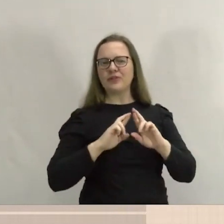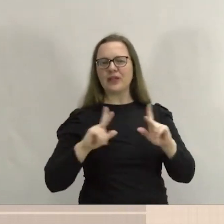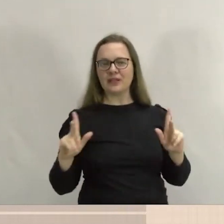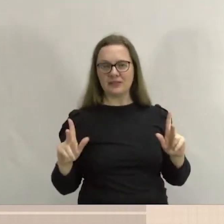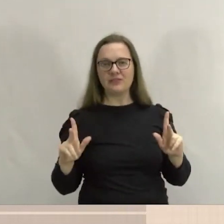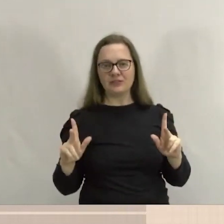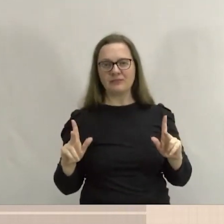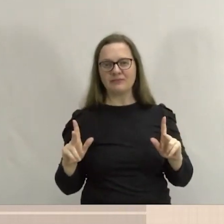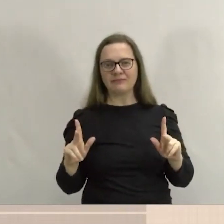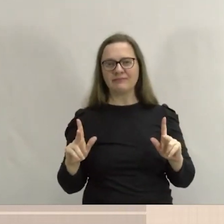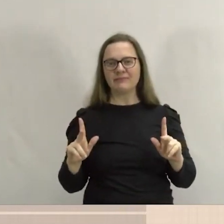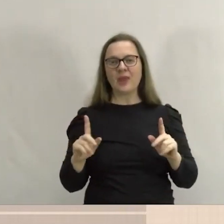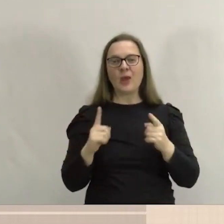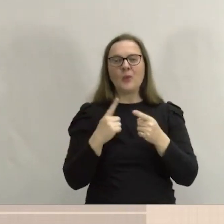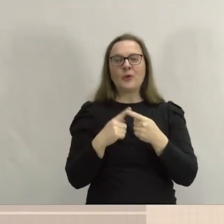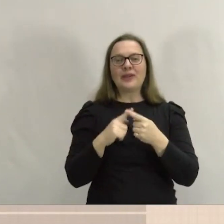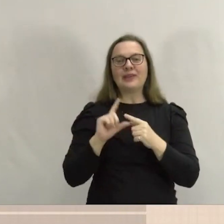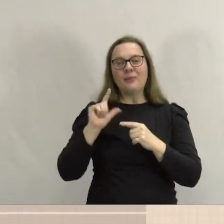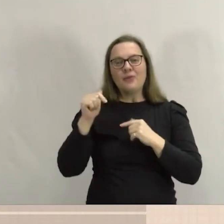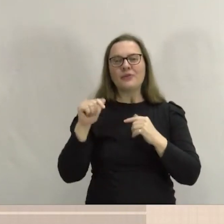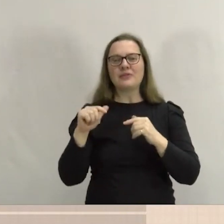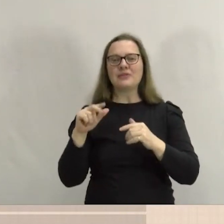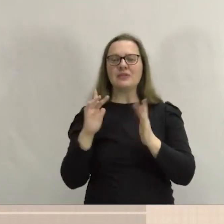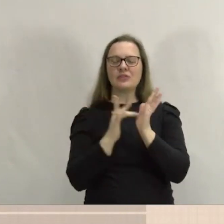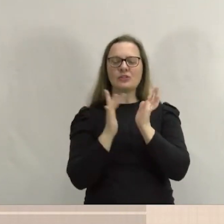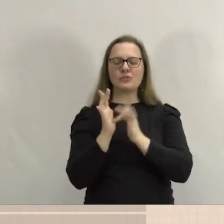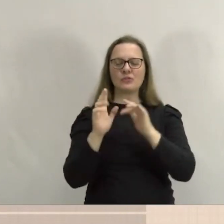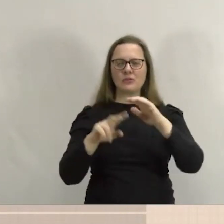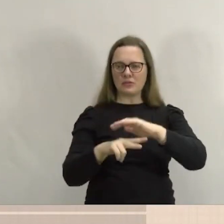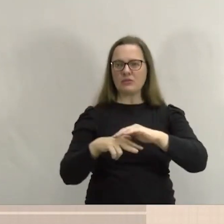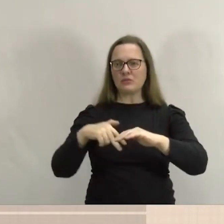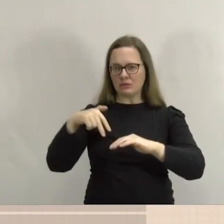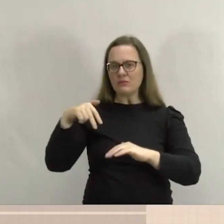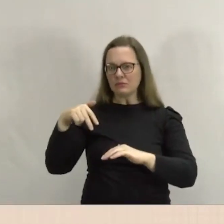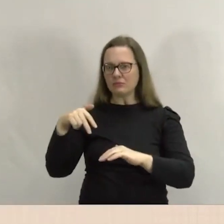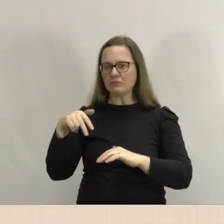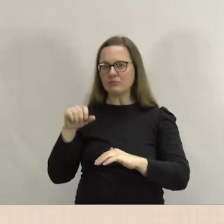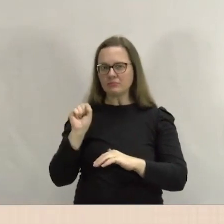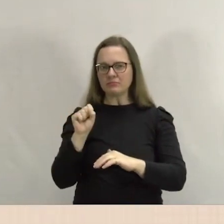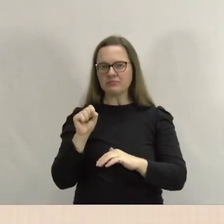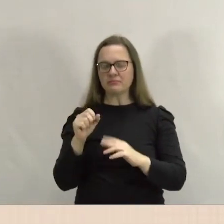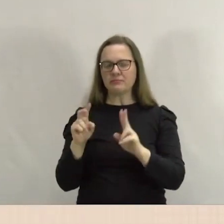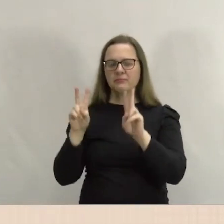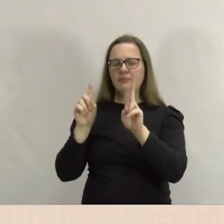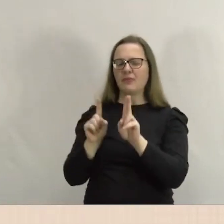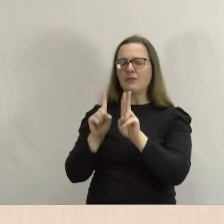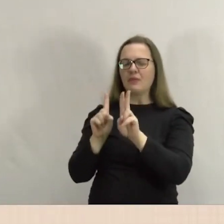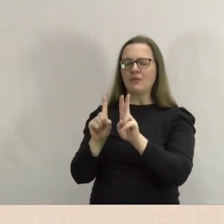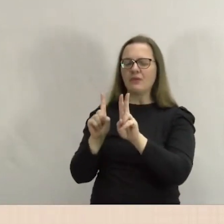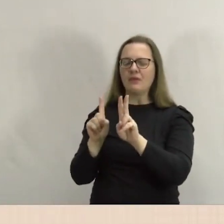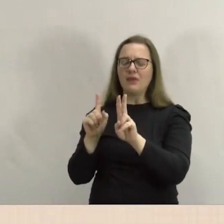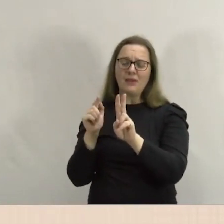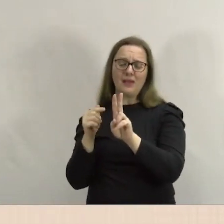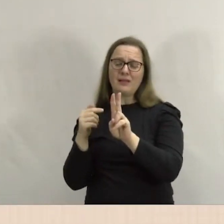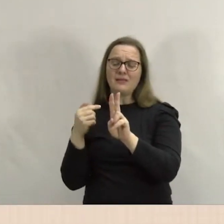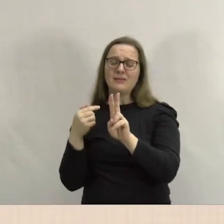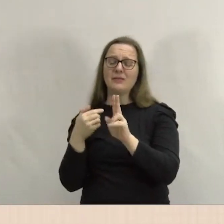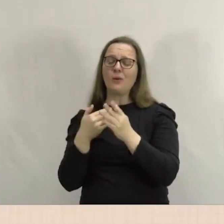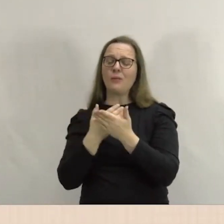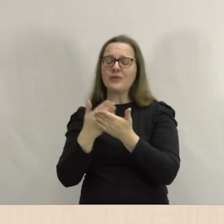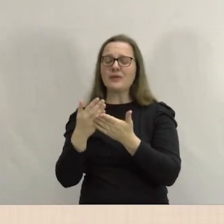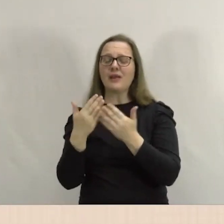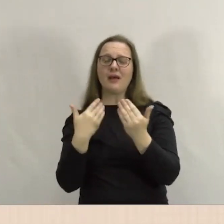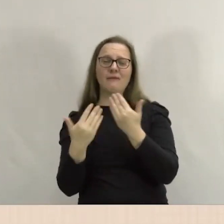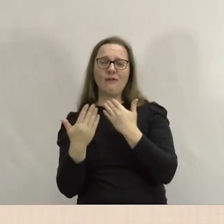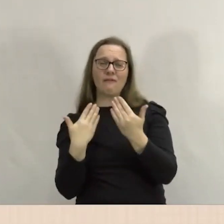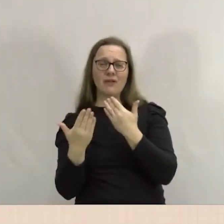E Jesus passou a falar com eles,